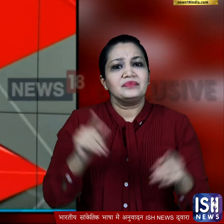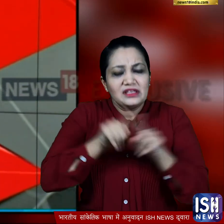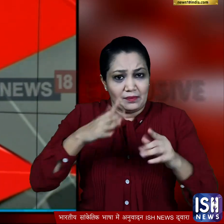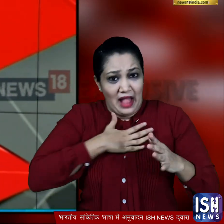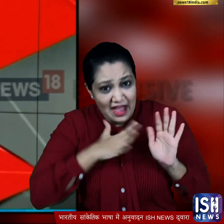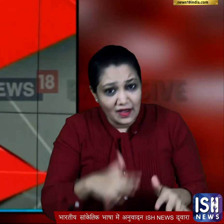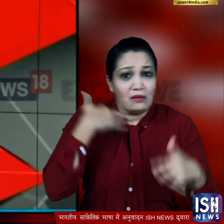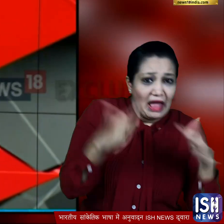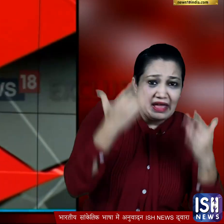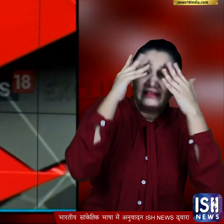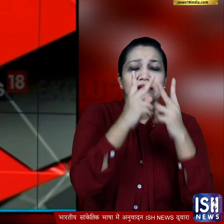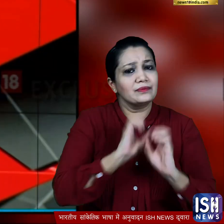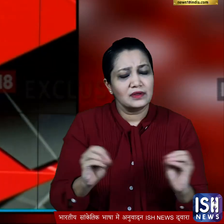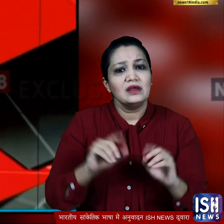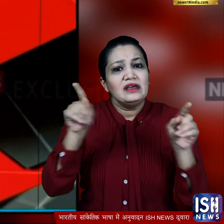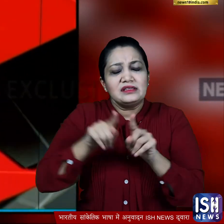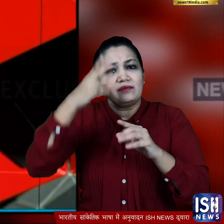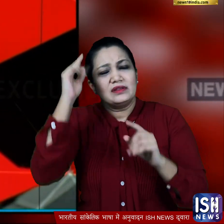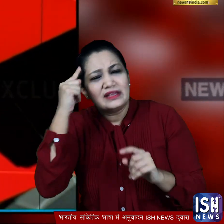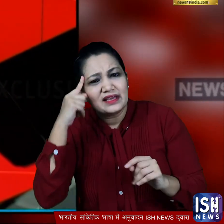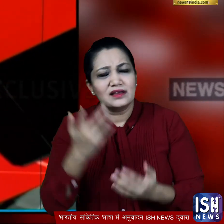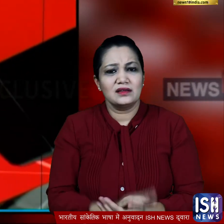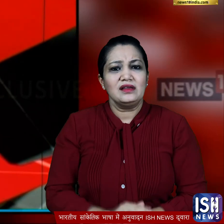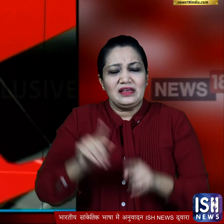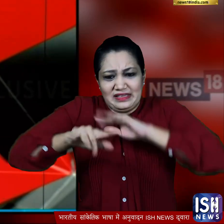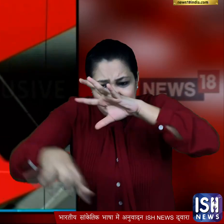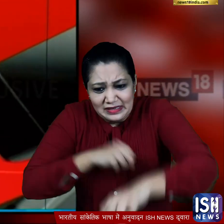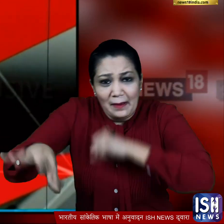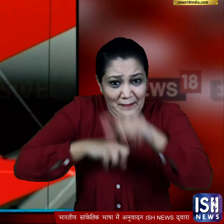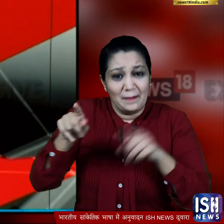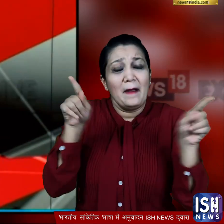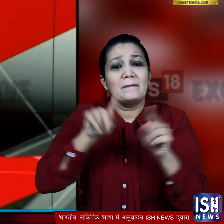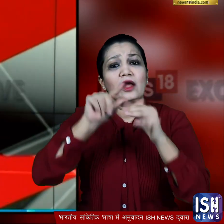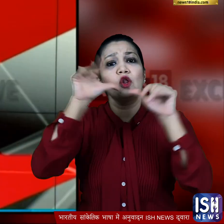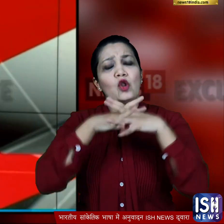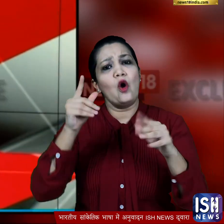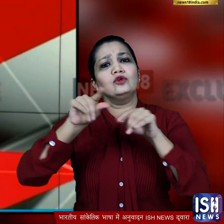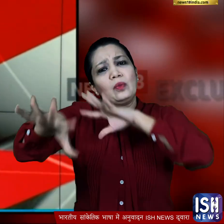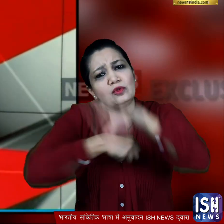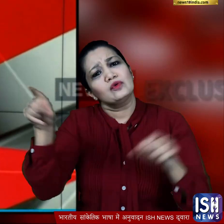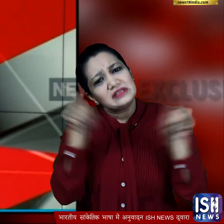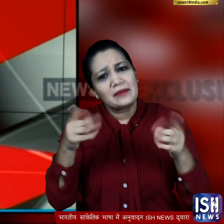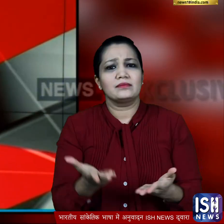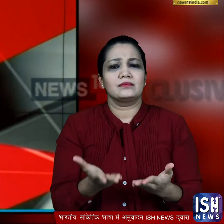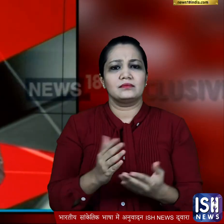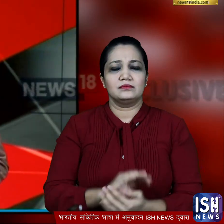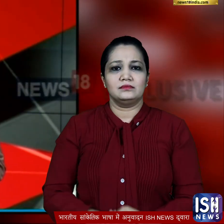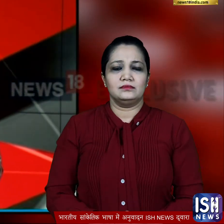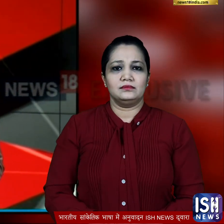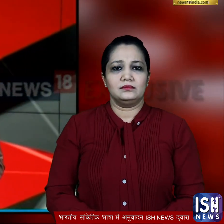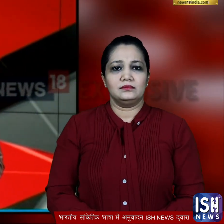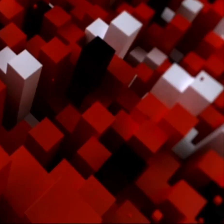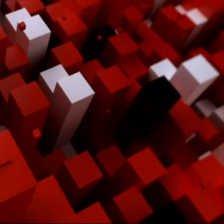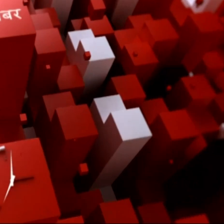सोचते कि वो जिंदा भी बचे हैं या नहीं। और ये तो हम कतई नहीं सोचते कि इस तरह से सामान लूटना कानून की नजर में चोरी ही है।